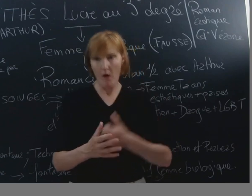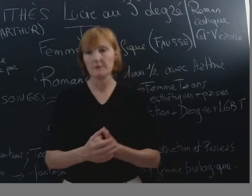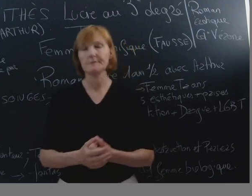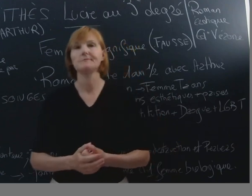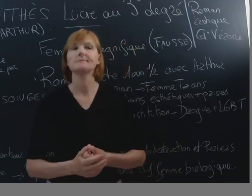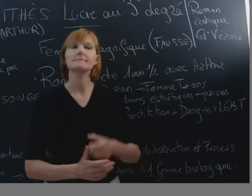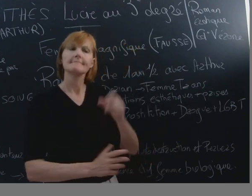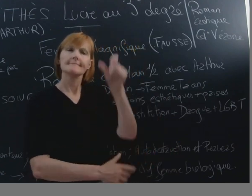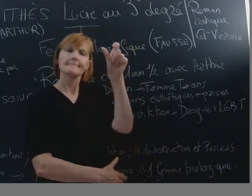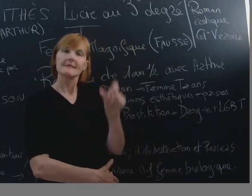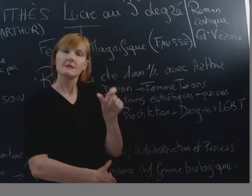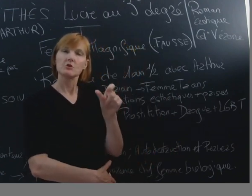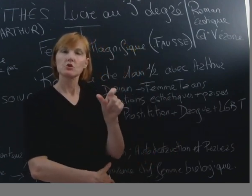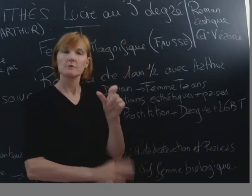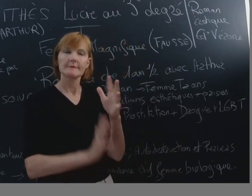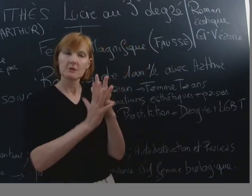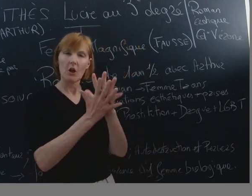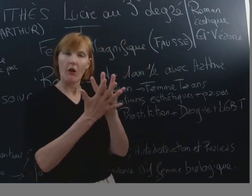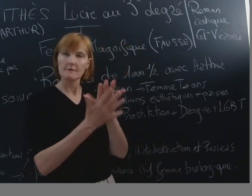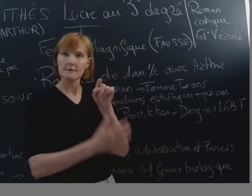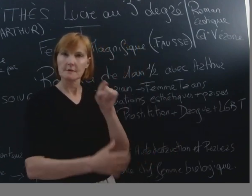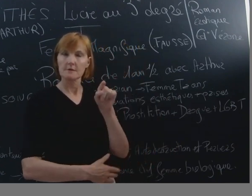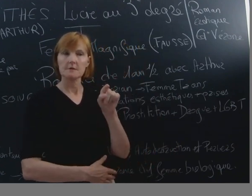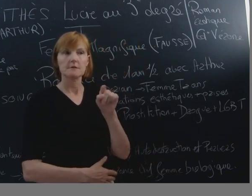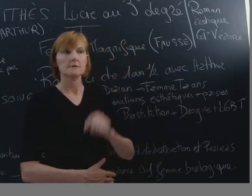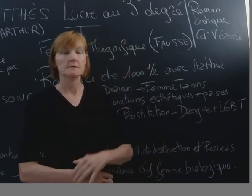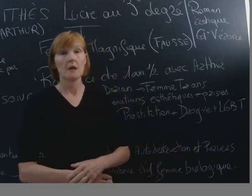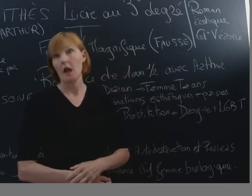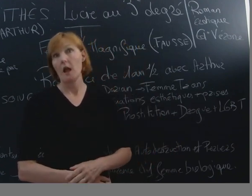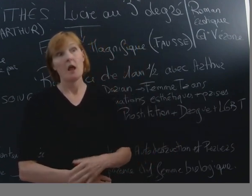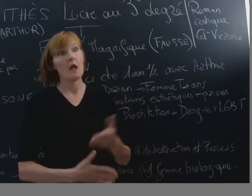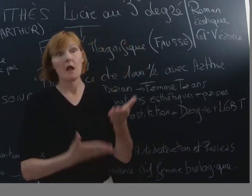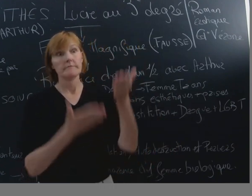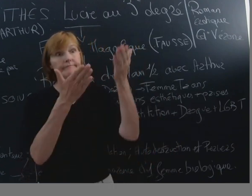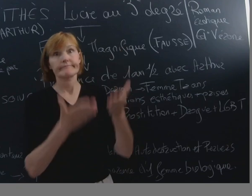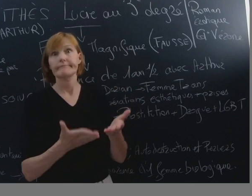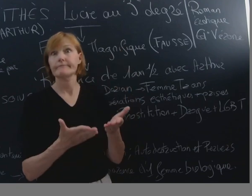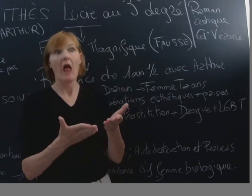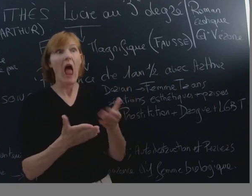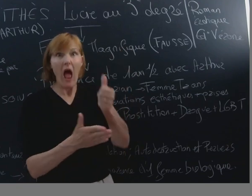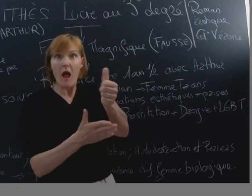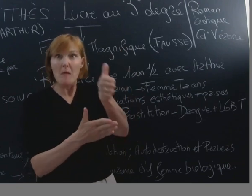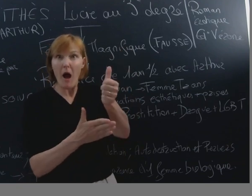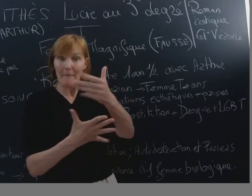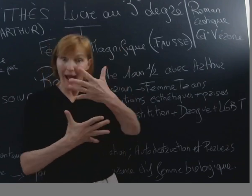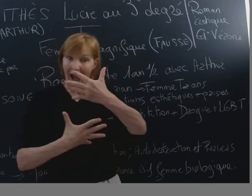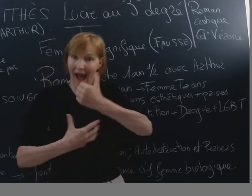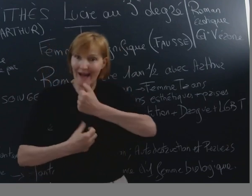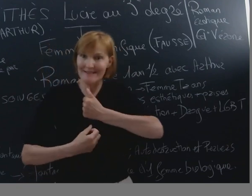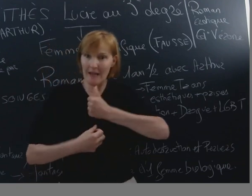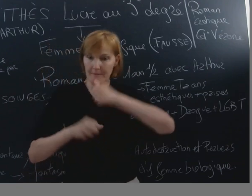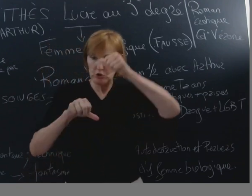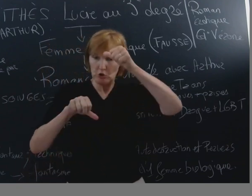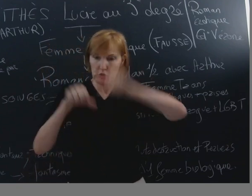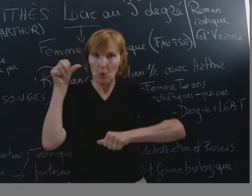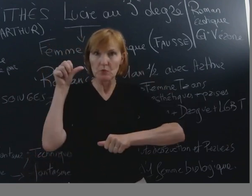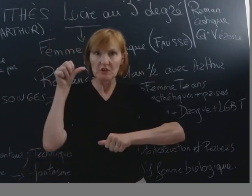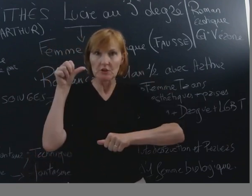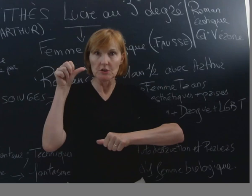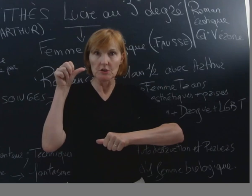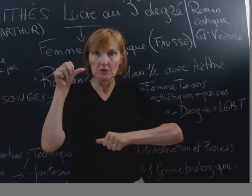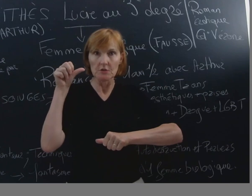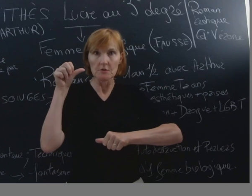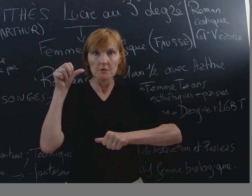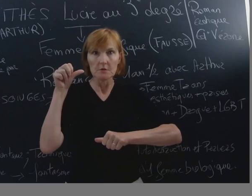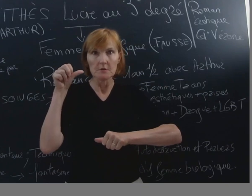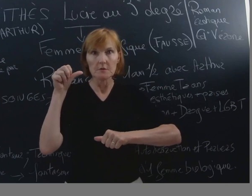analyse la personne trans elle même